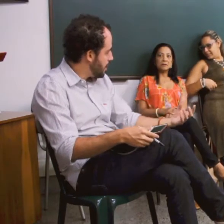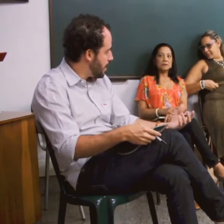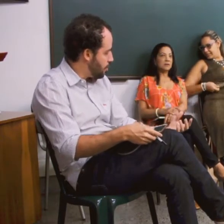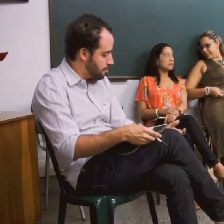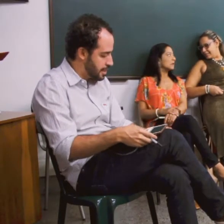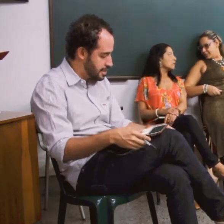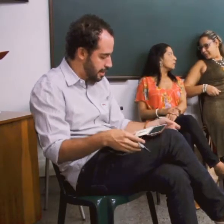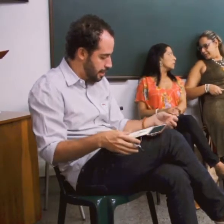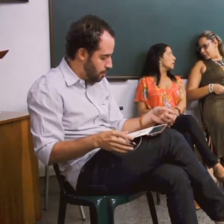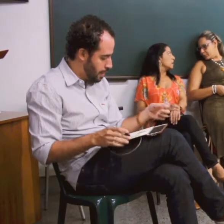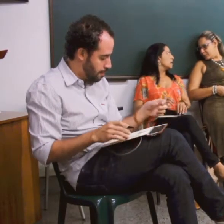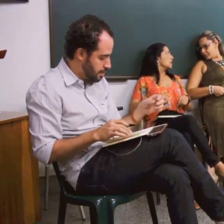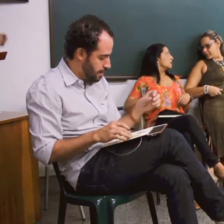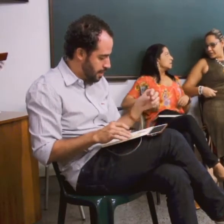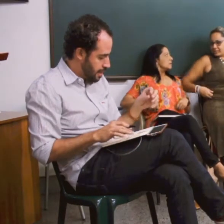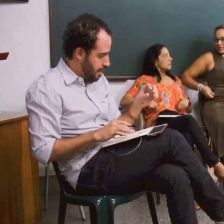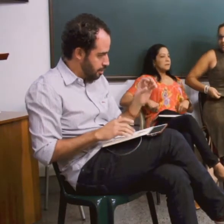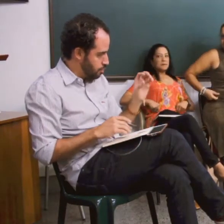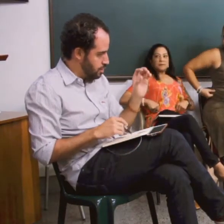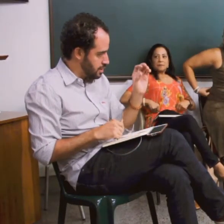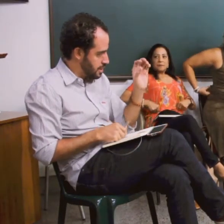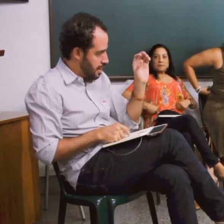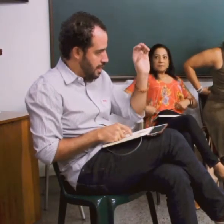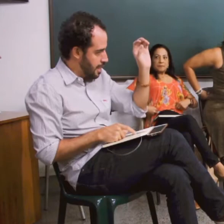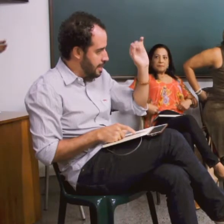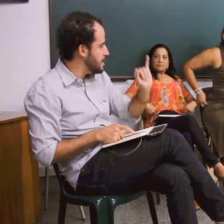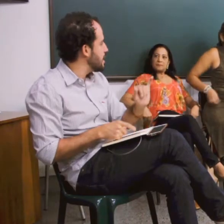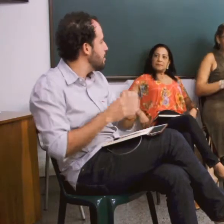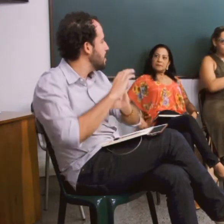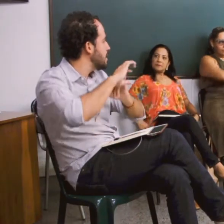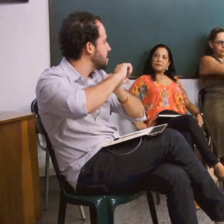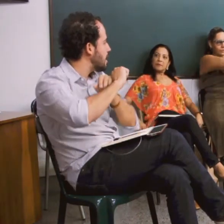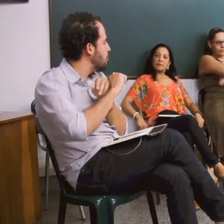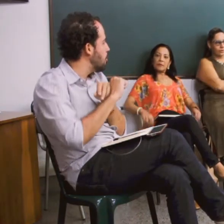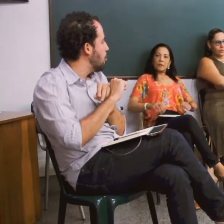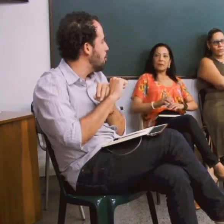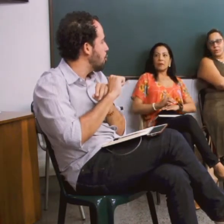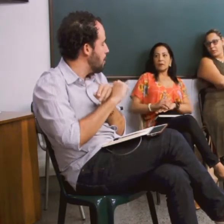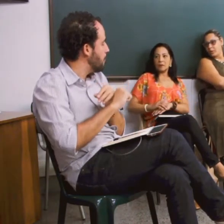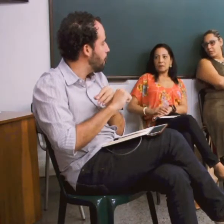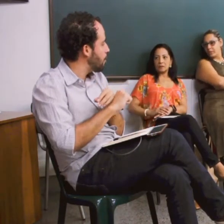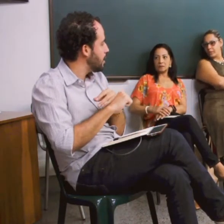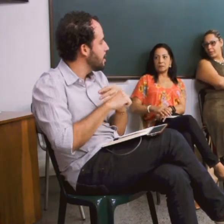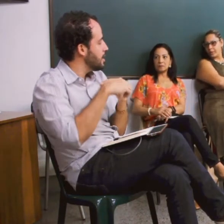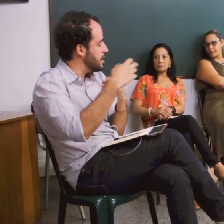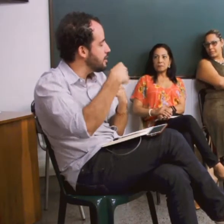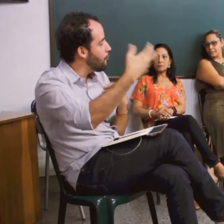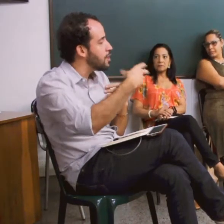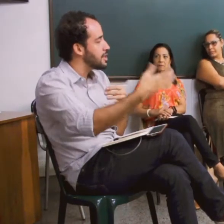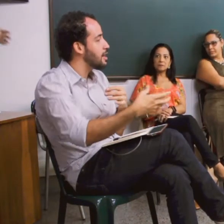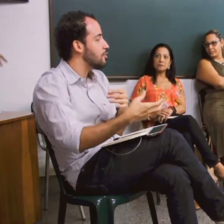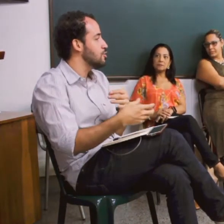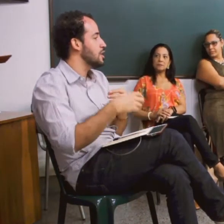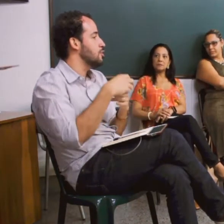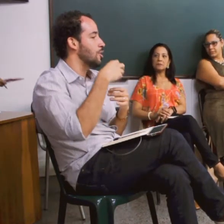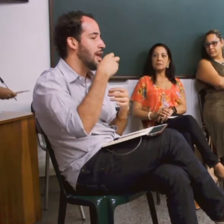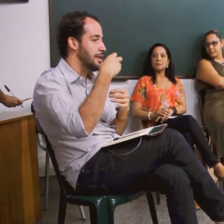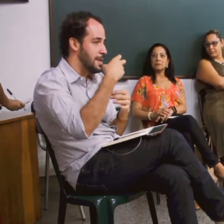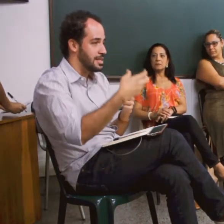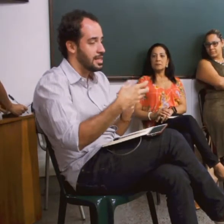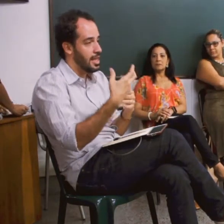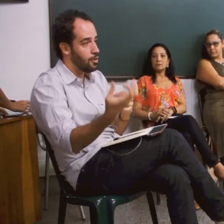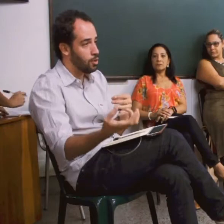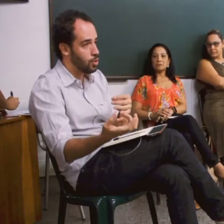lo administrativo de la misma. Entonces, inicialmente está como enfoque, y en ese enfoque está reconociendo